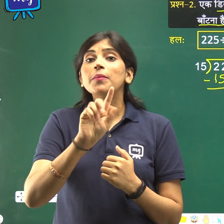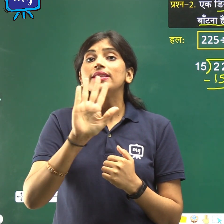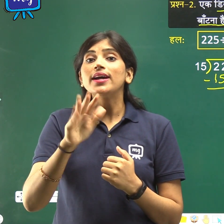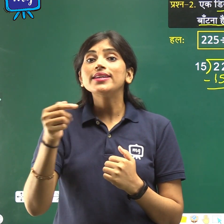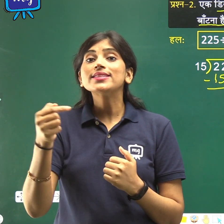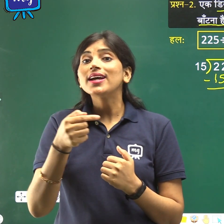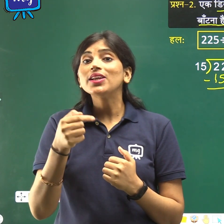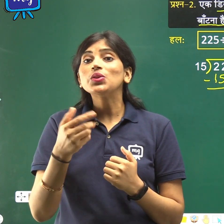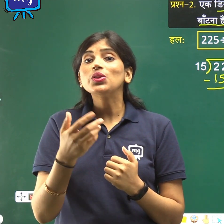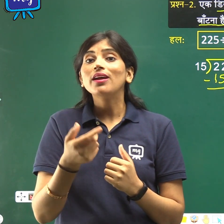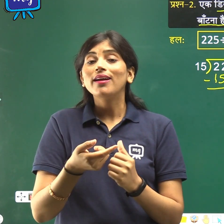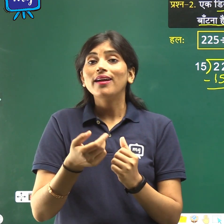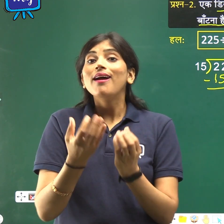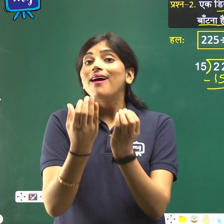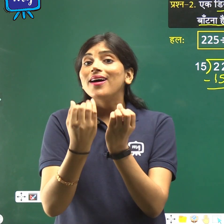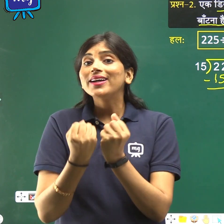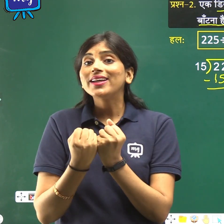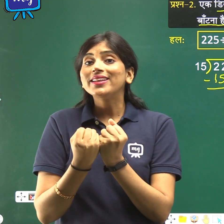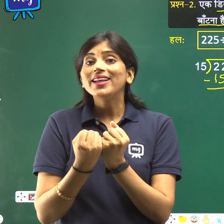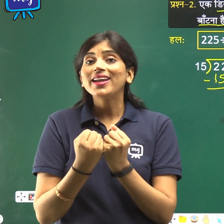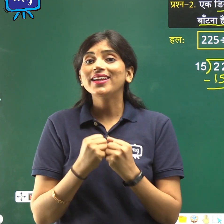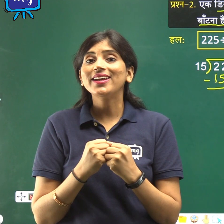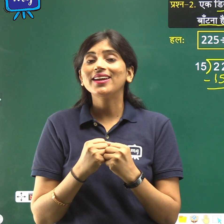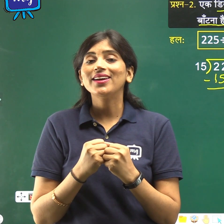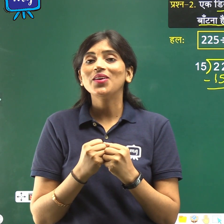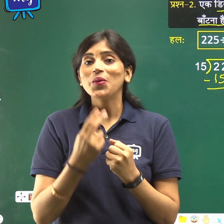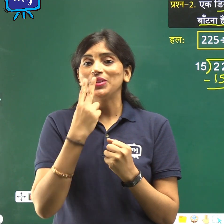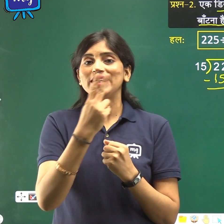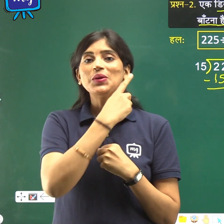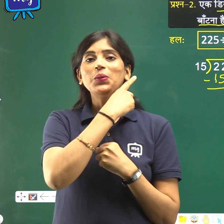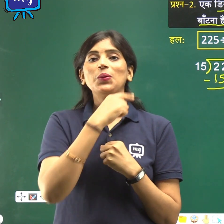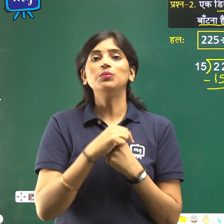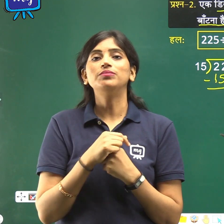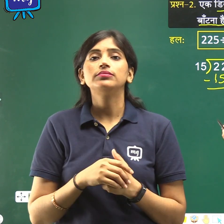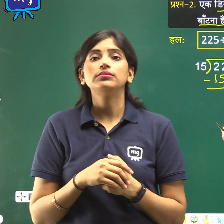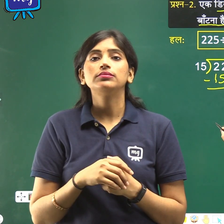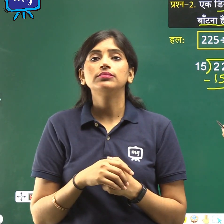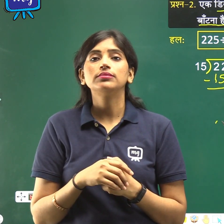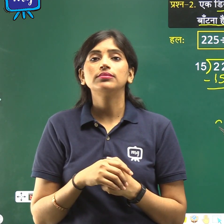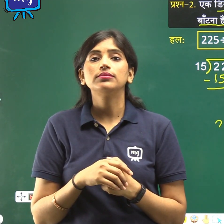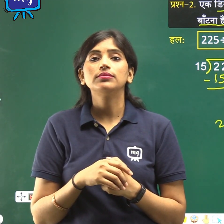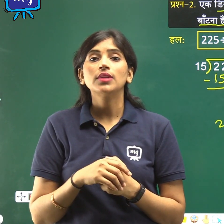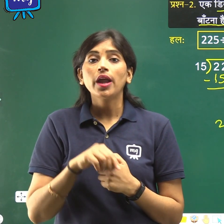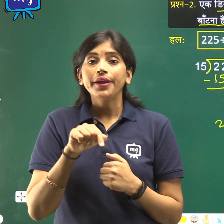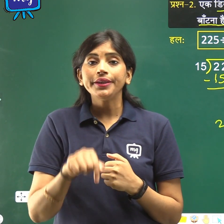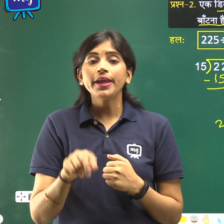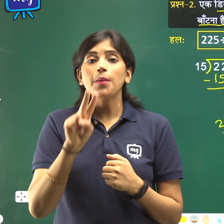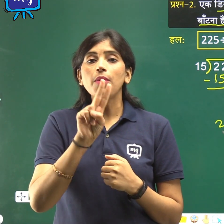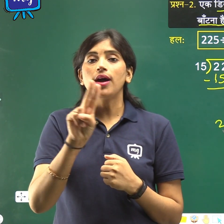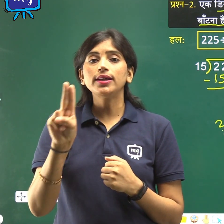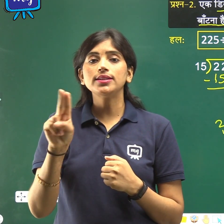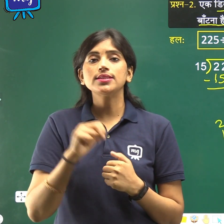करें, कितने आएंगे बच्चों? देखो, ये है 22